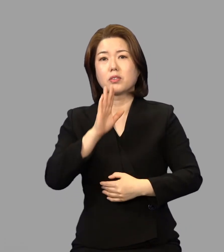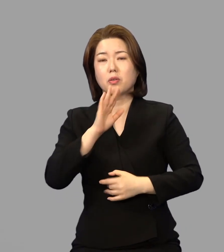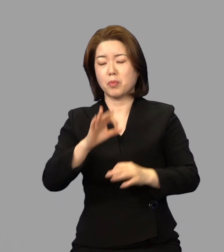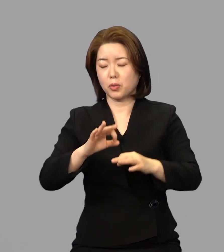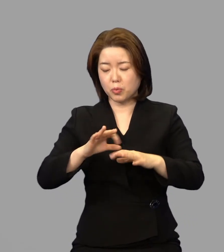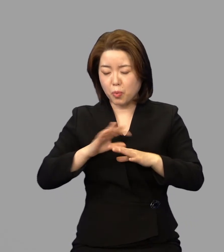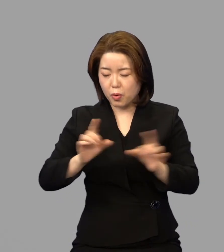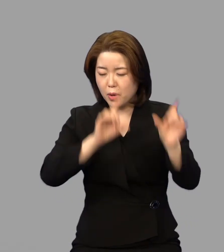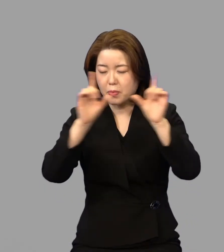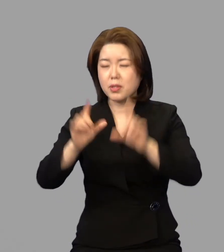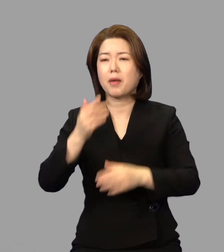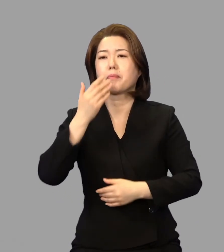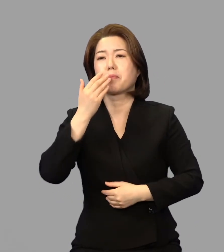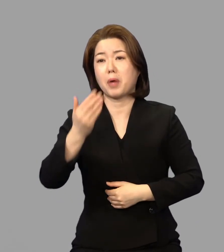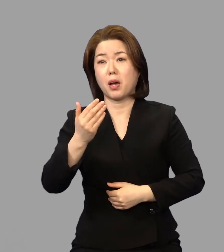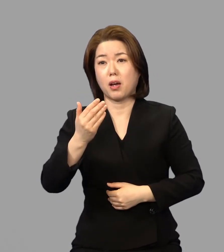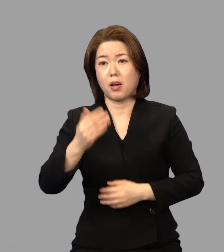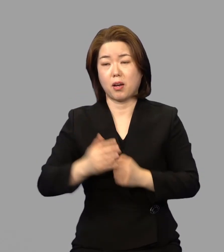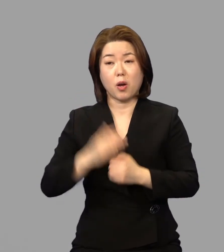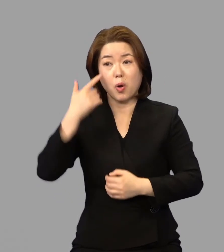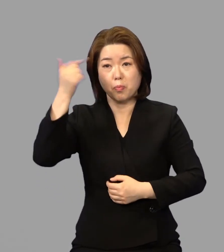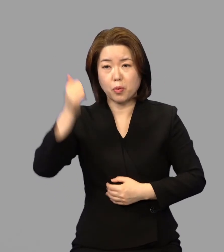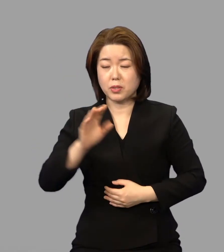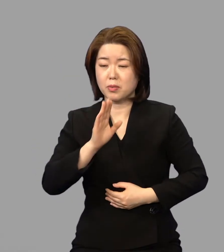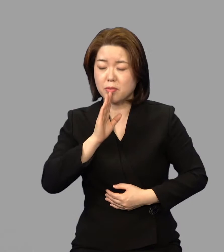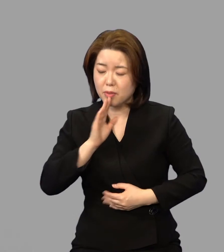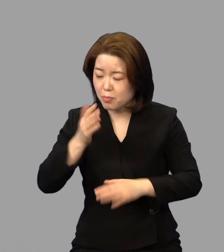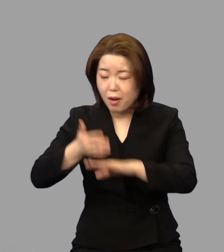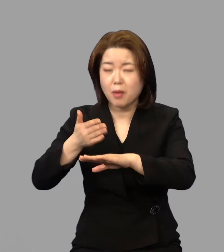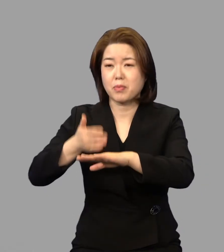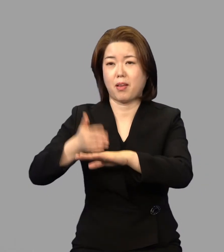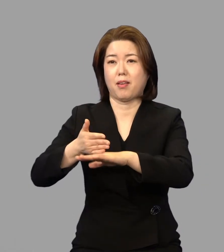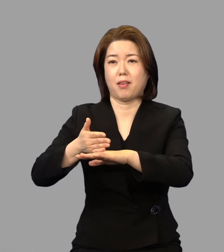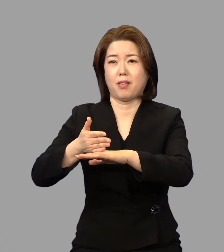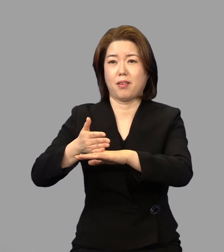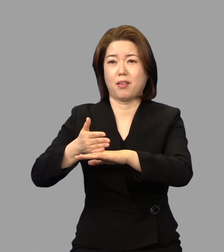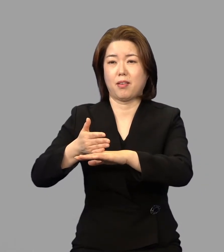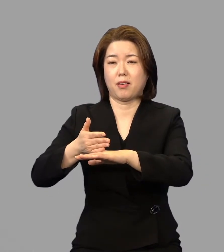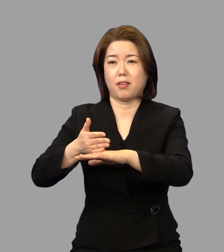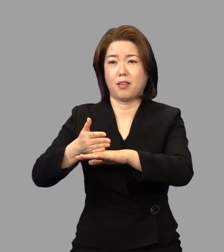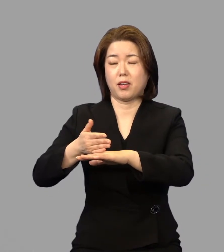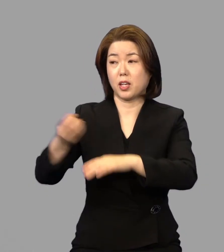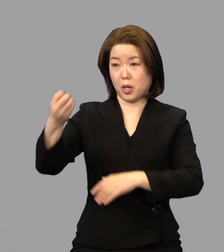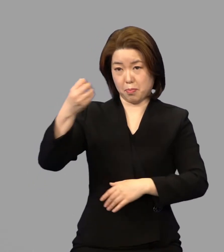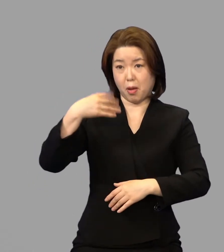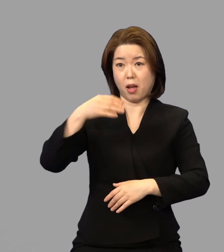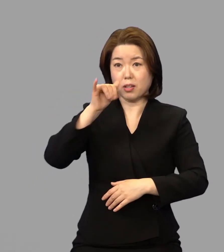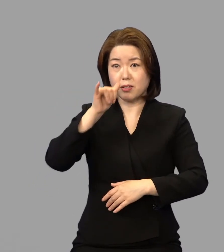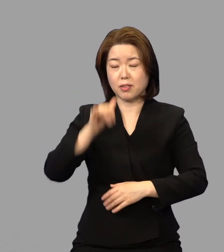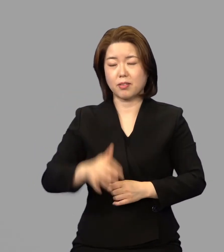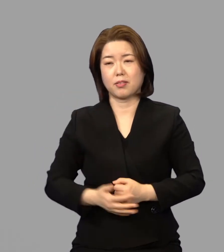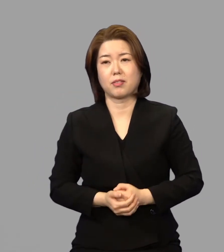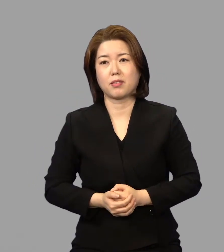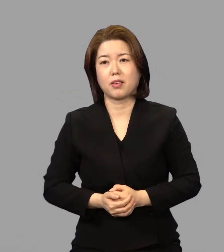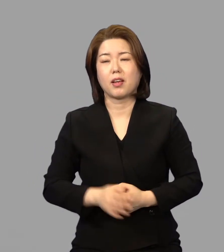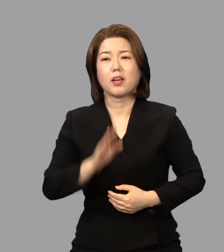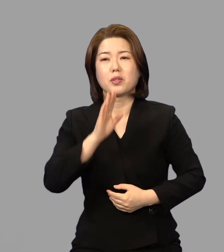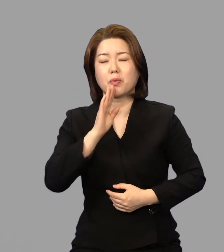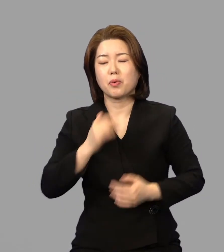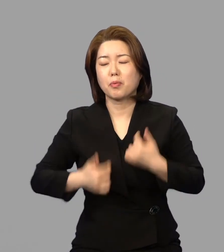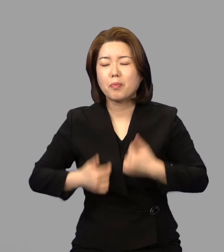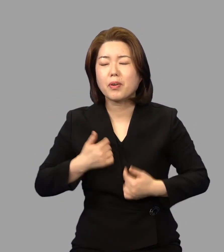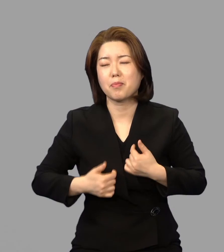살게 됐습니다. 목사님 너무너무 감사합니다. 그러시더라고요. 참